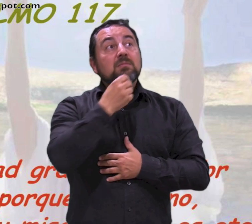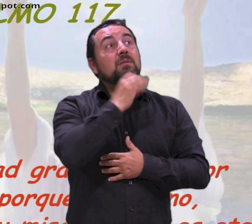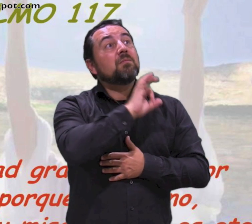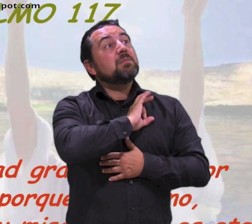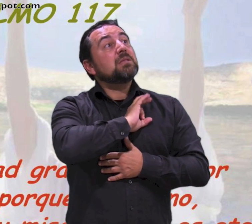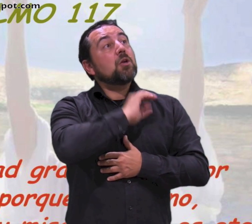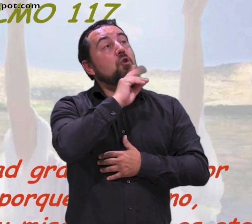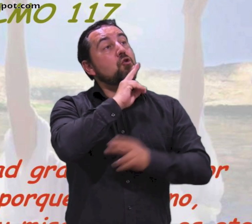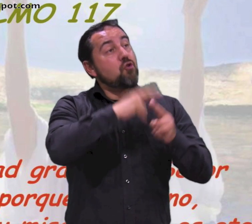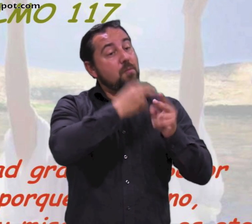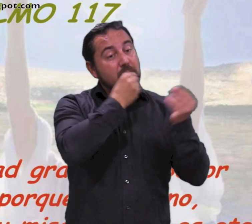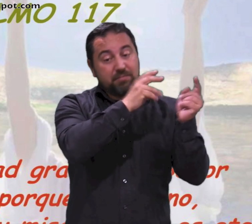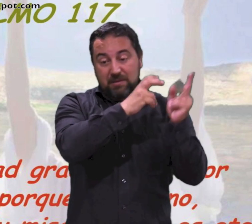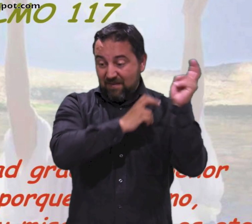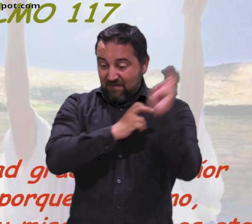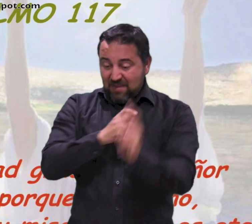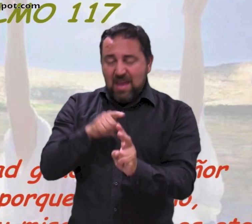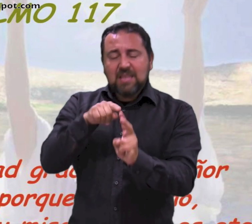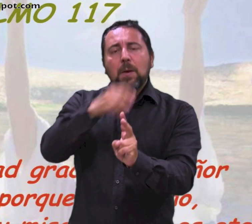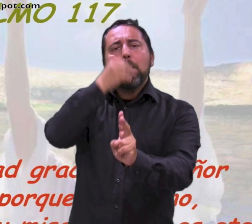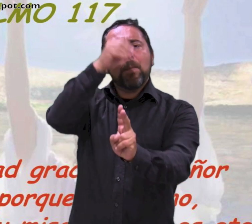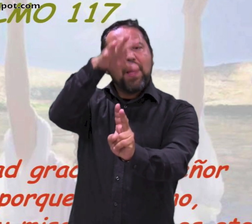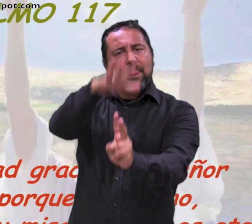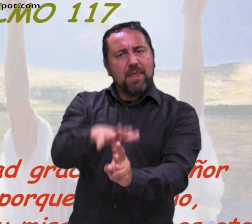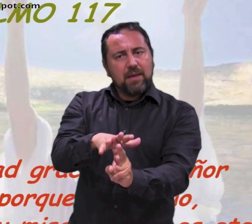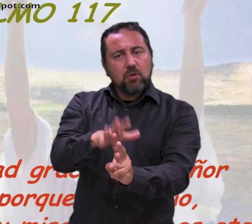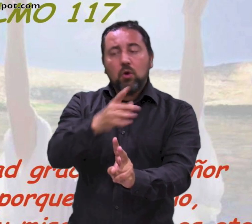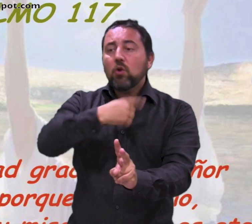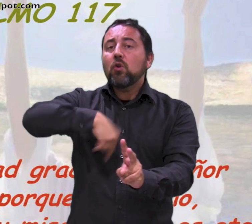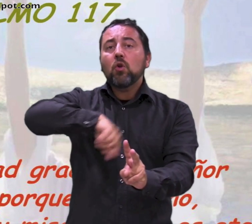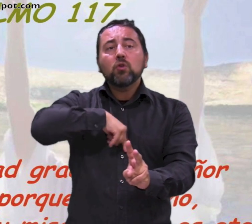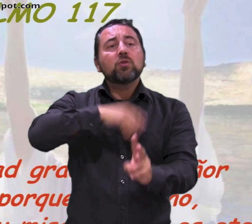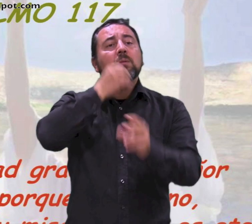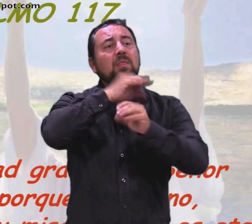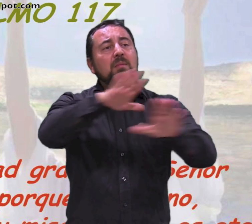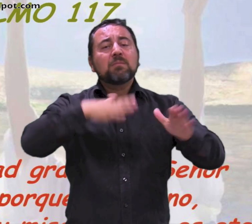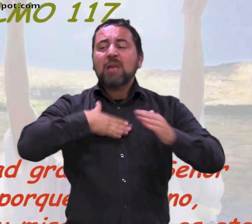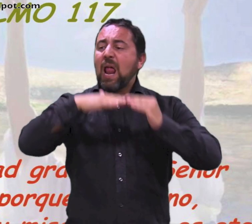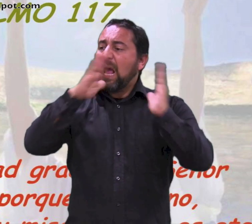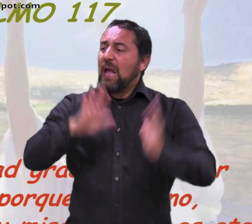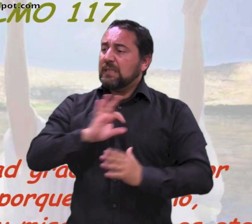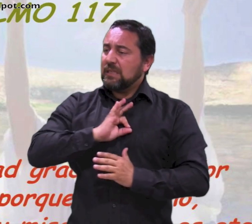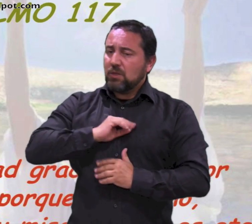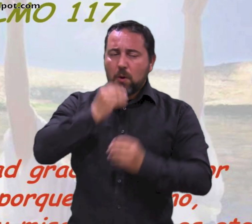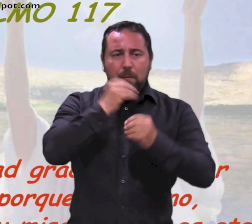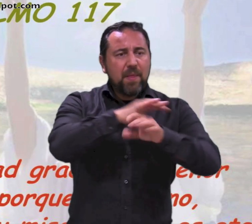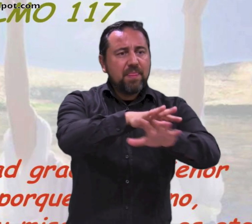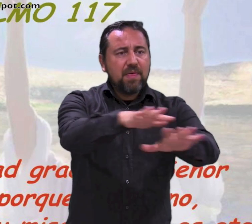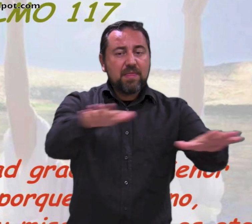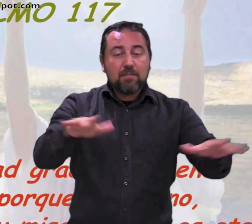Bendito el que viene en nombre del Señor. Os bendecimos desde la casa del Señor.